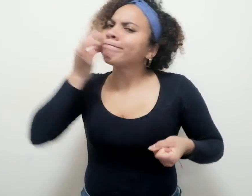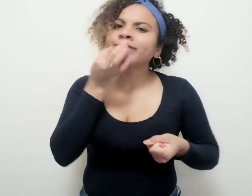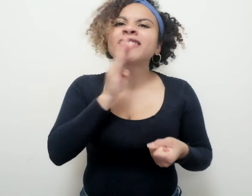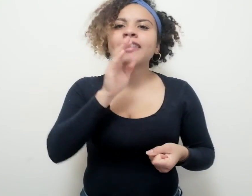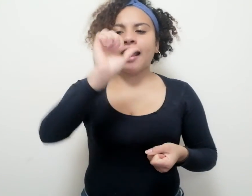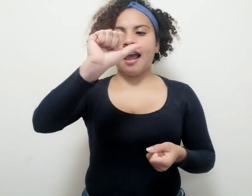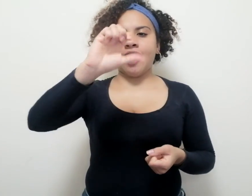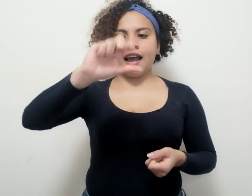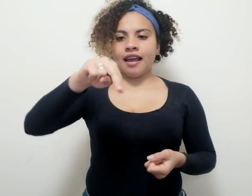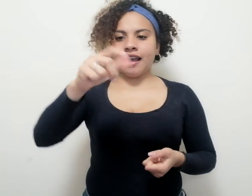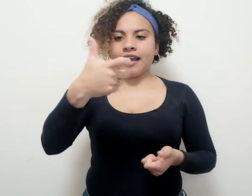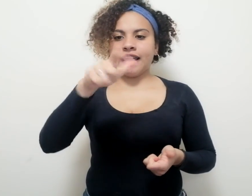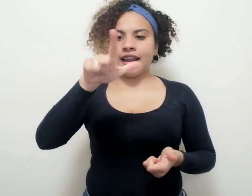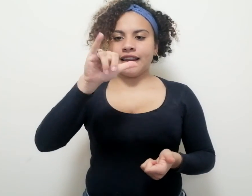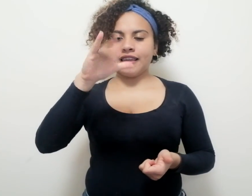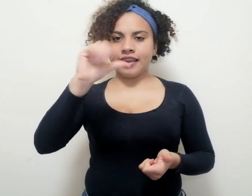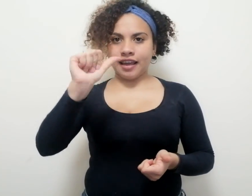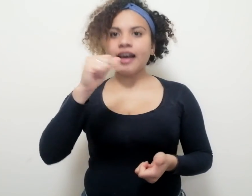Angélica Gorodischer.